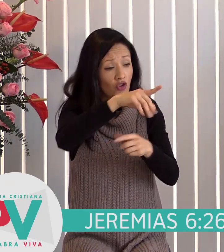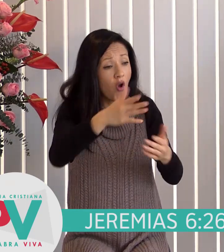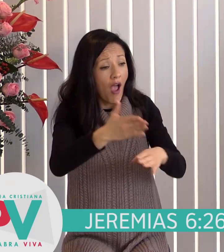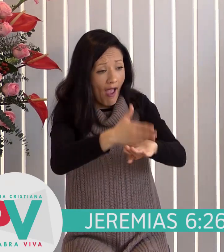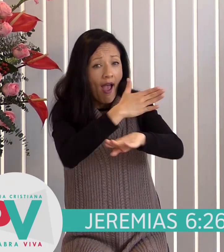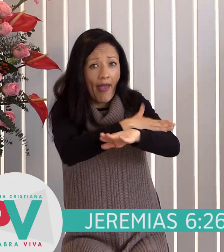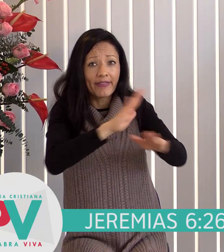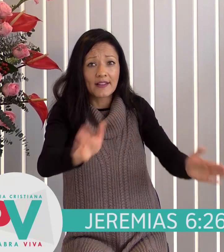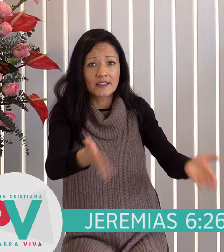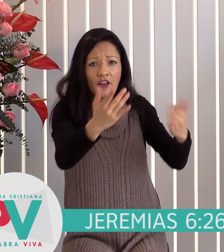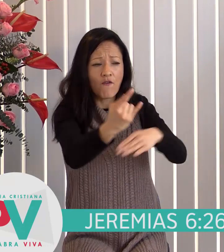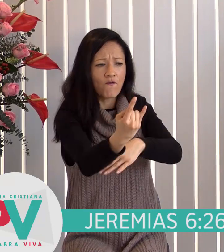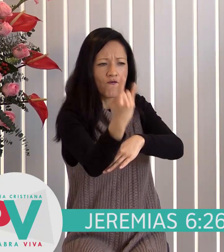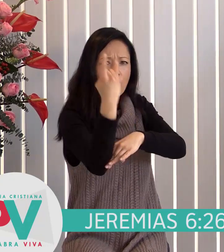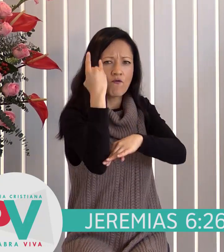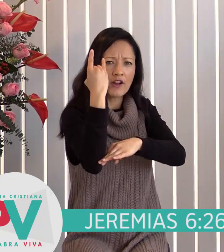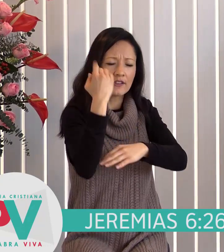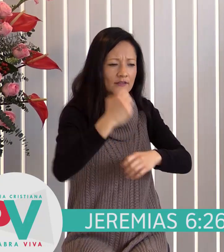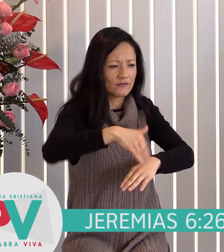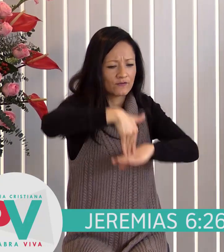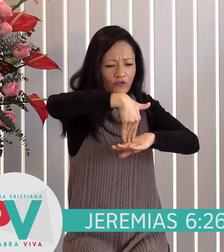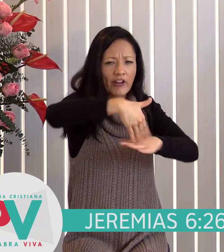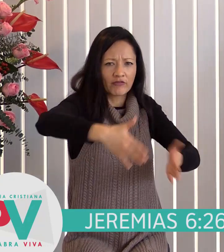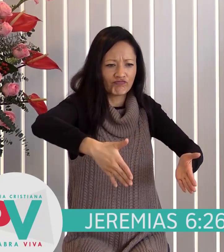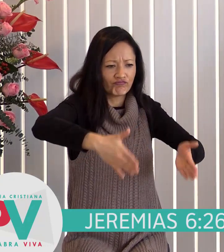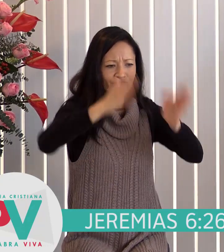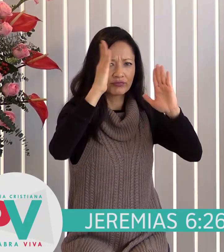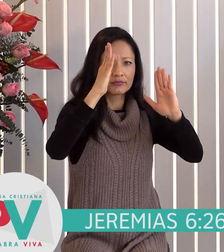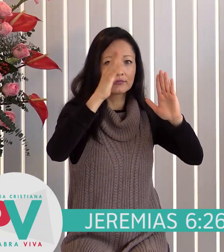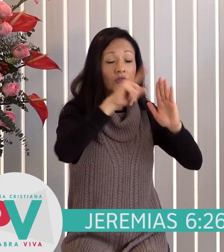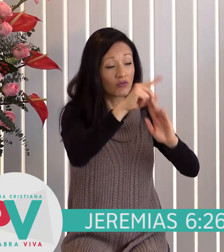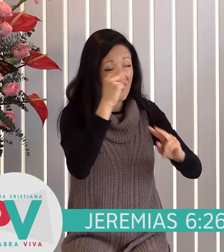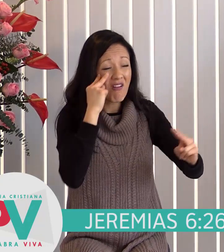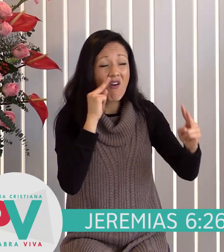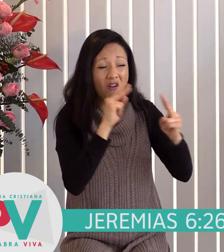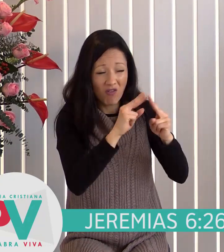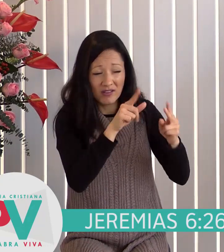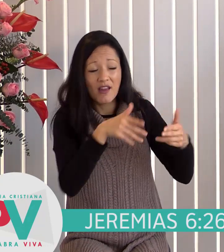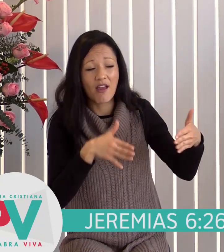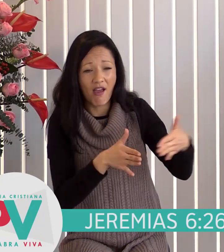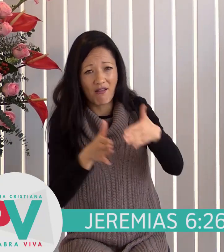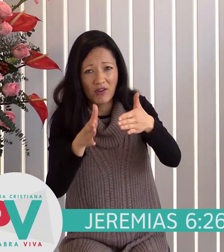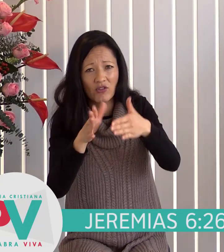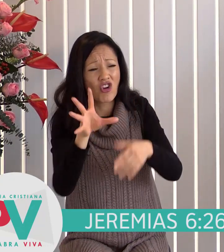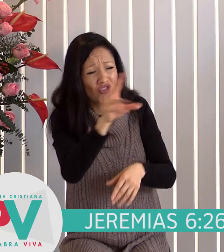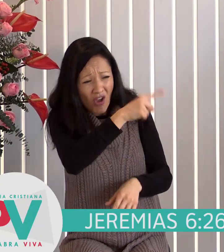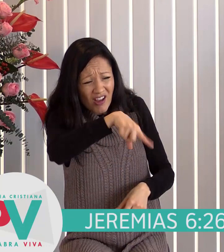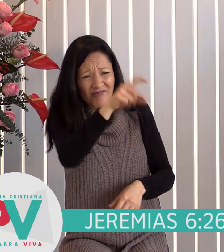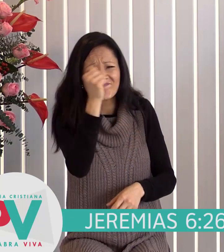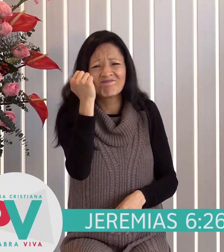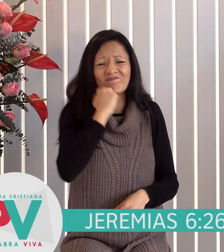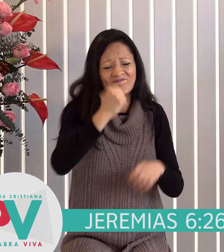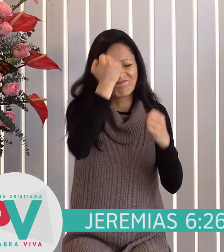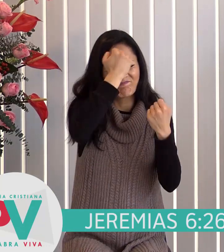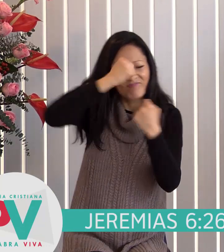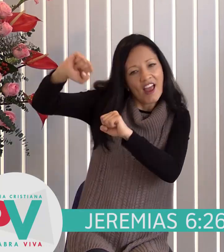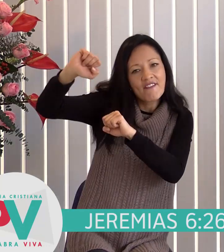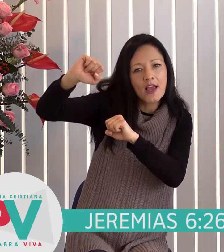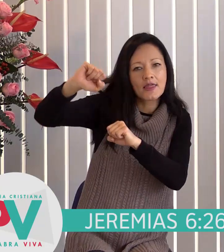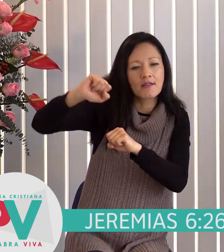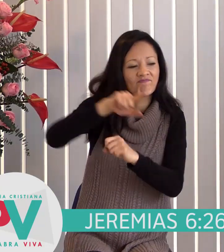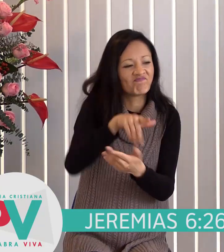en mi pueblo, por torre, conocerás pues y examinarás el camino de ellos. Todos ellos son rebeldes,